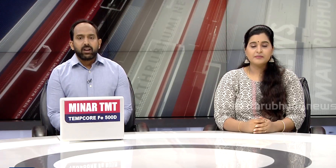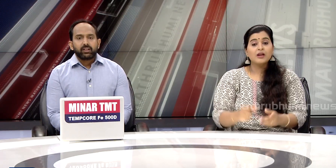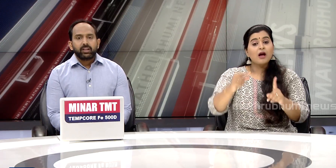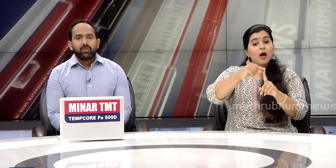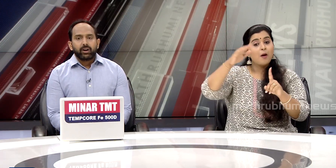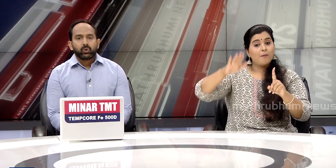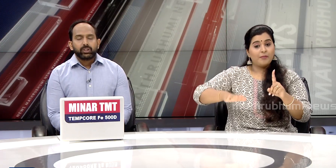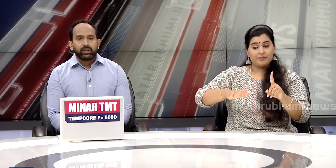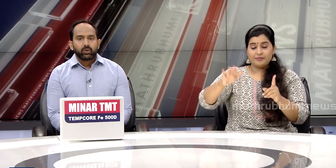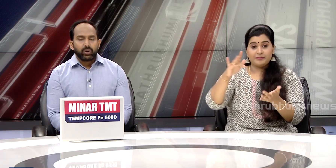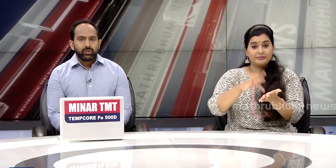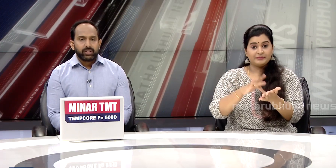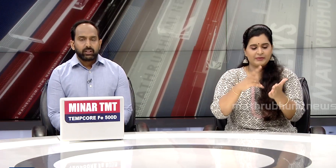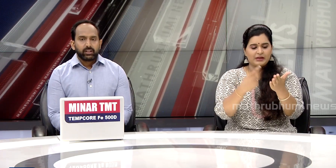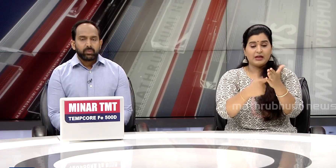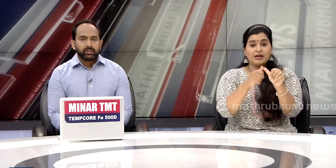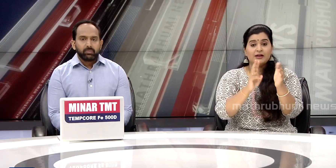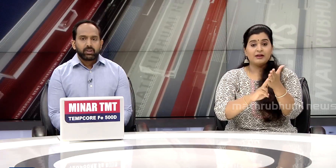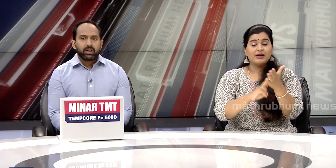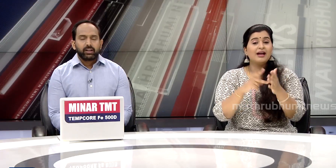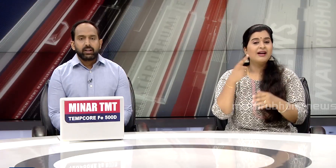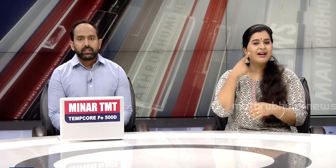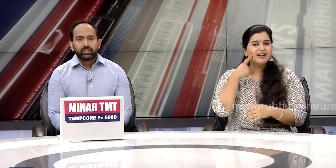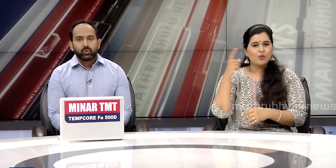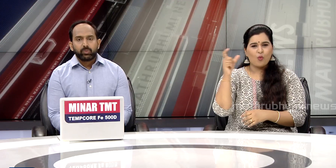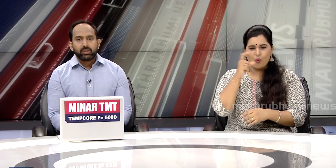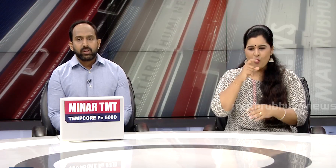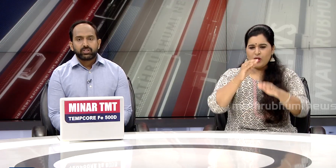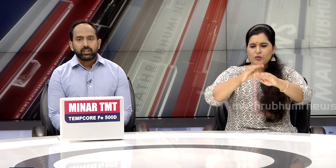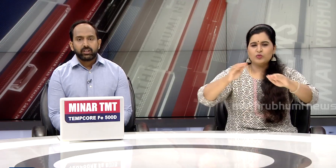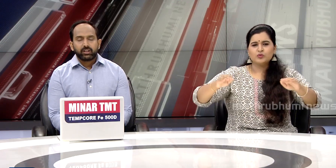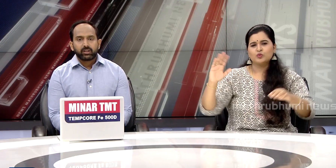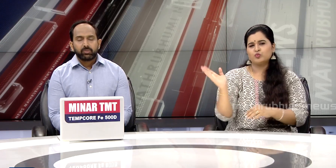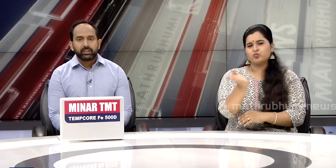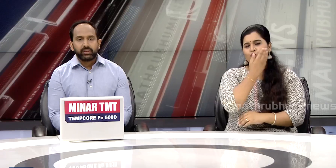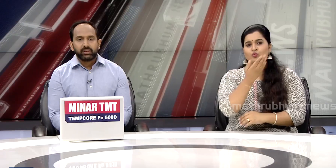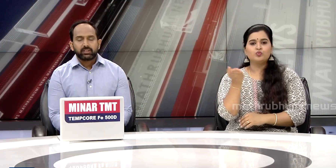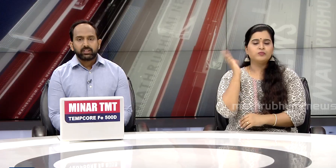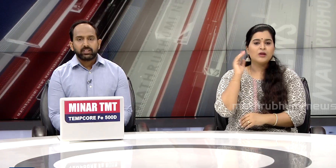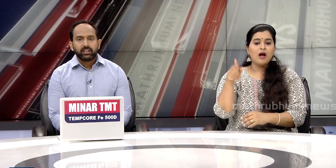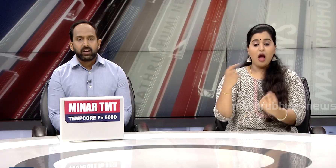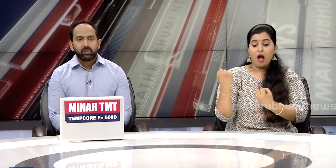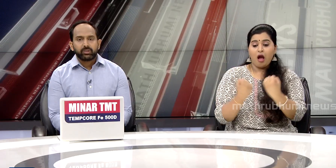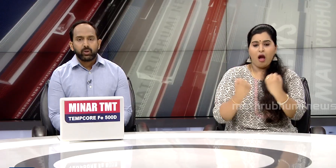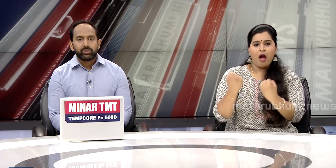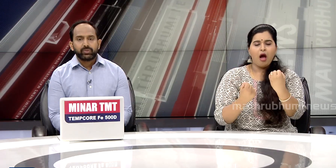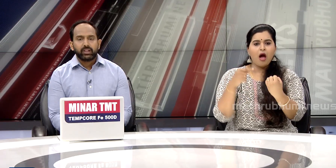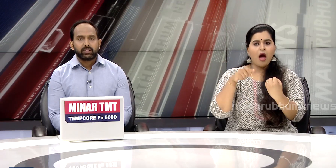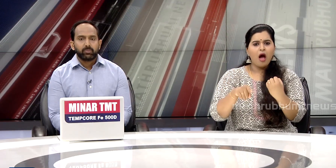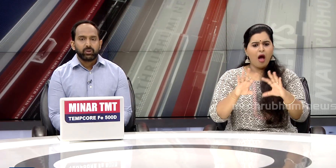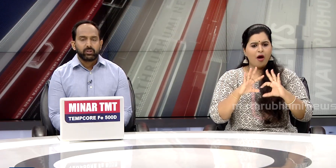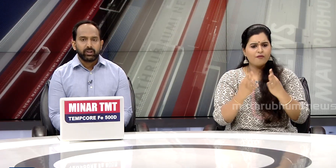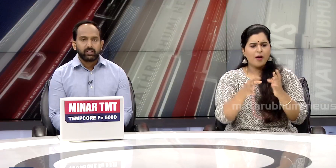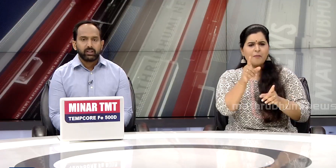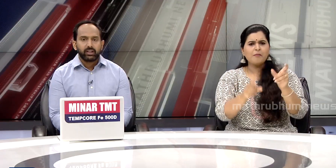പത്തനംതിട്ട റാന്നി വാഴക്കുന്നത്ത് കോളേജ് വിദ്യാർത്ഥികൾക്ക് മർദ്ദനം. കാറിൽ യാത്ര ചെയ്ത കുടുംബാംഗങ്ങൾ ചേർന്നാണ് അക്രമം നടത്തിയത്. സദാചാര ആക്രമണം എന്നാരോപിച്ച്